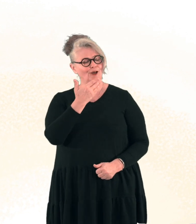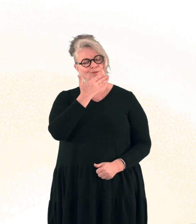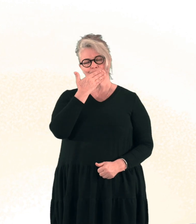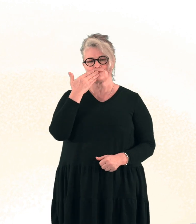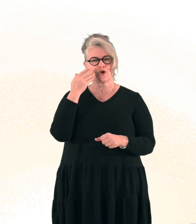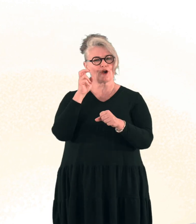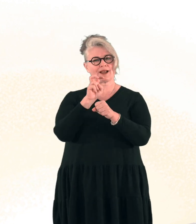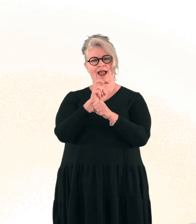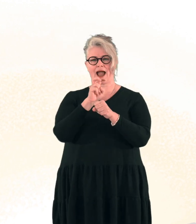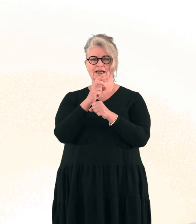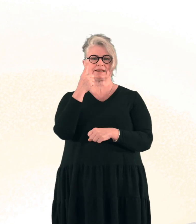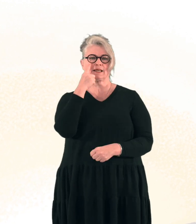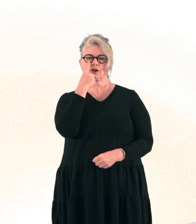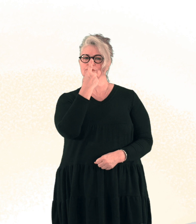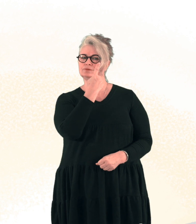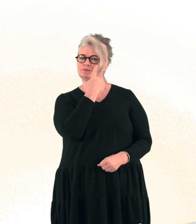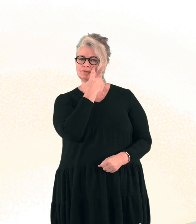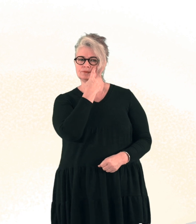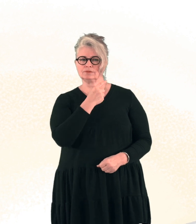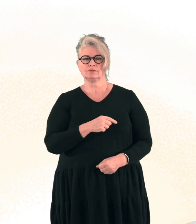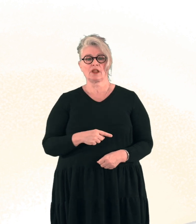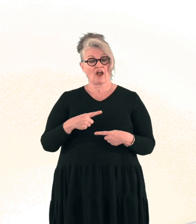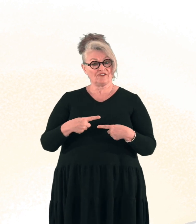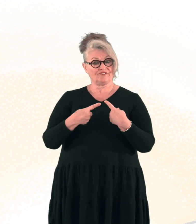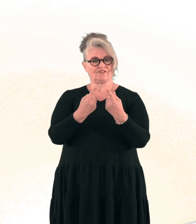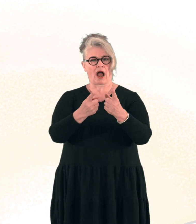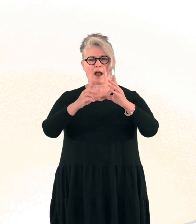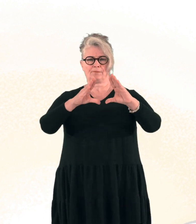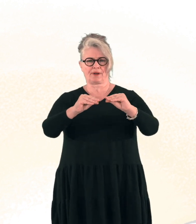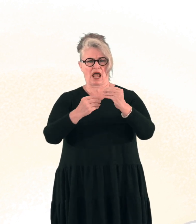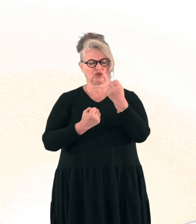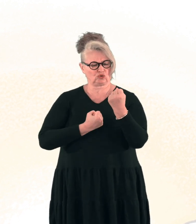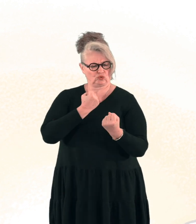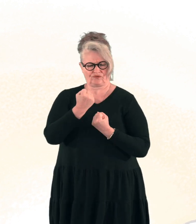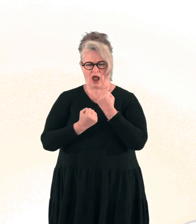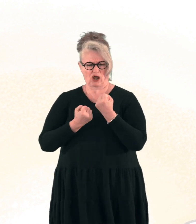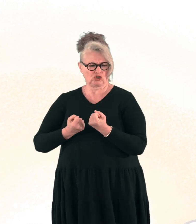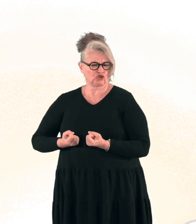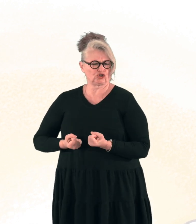c'est mieux que de garder les deux yeux et d'être jeté dans le lieu de souffrance